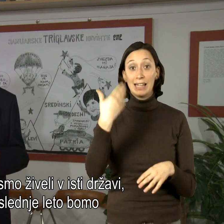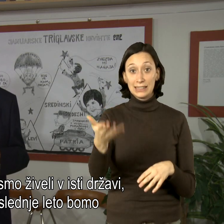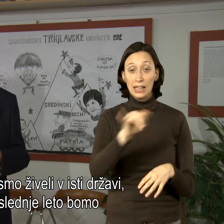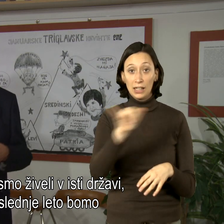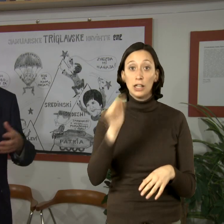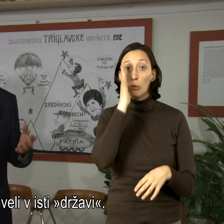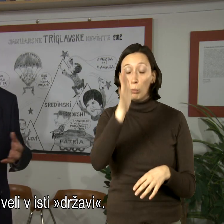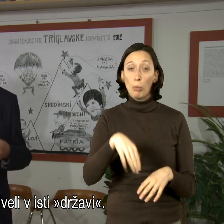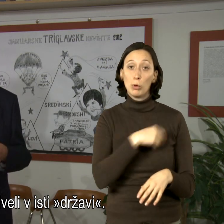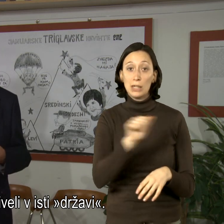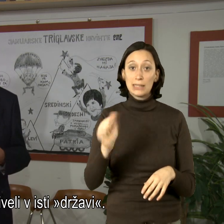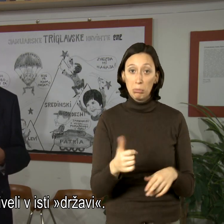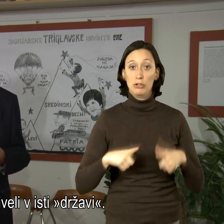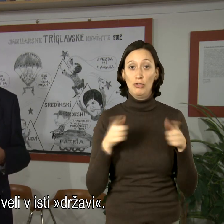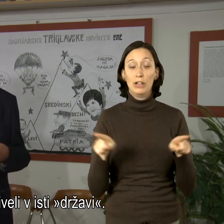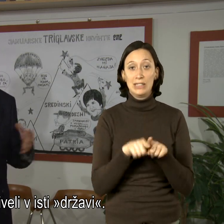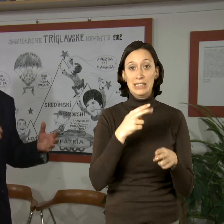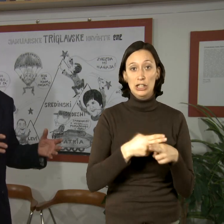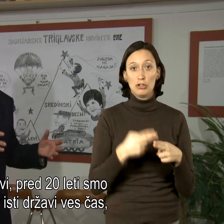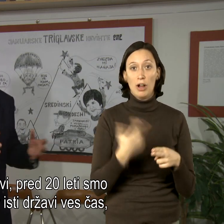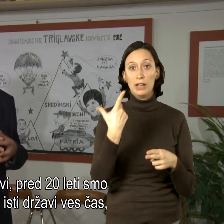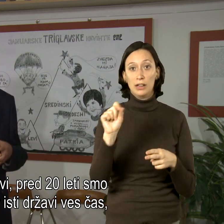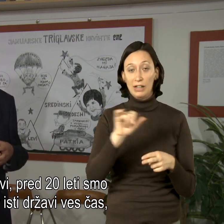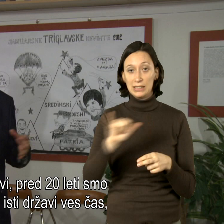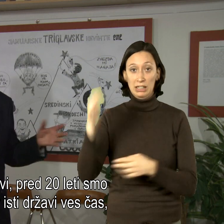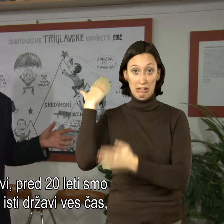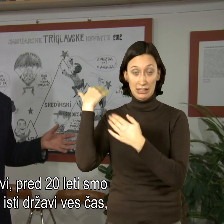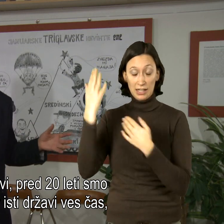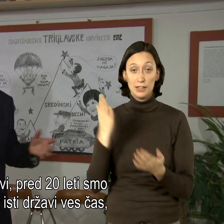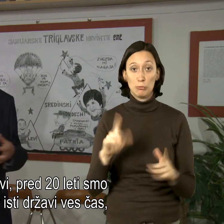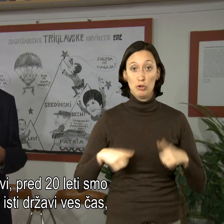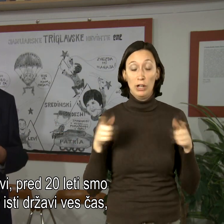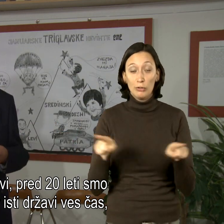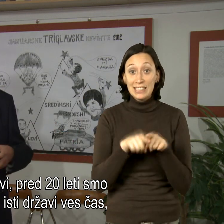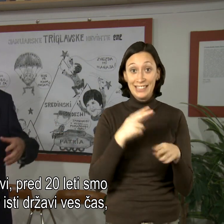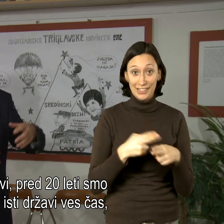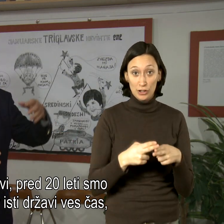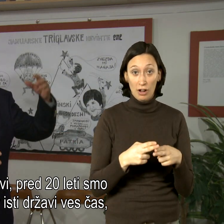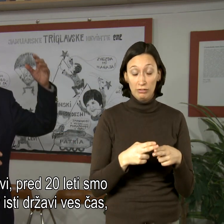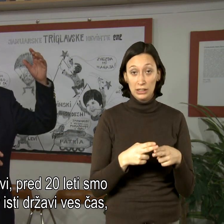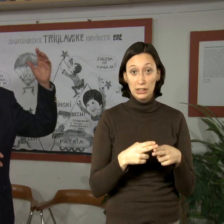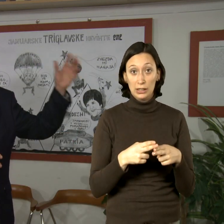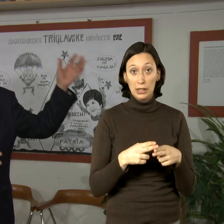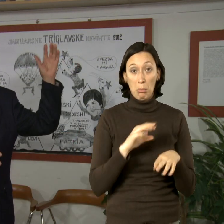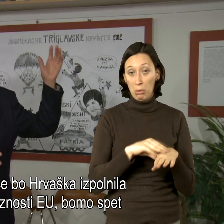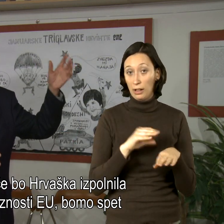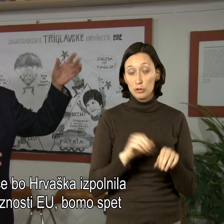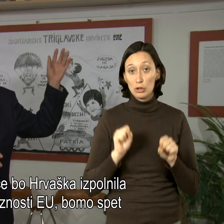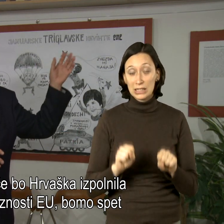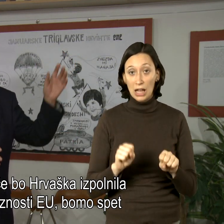leto bomo spet živeli v isti državi. Se pravi, 20 let nazaj smo živeli v isti državi, praktički skozi pred tem